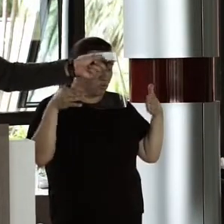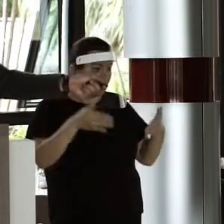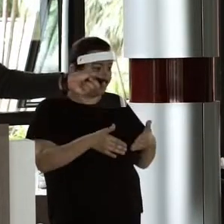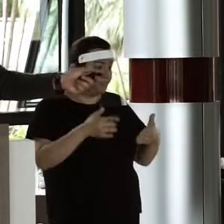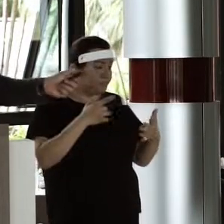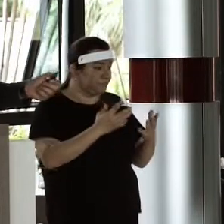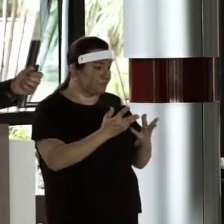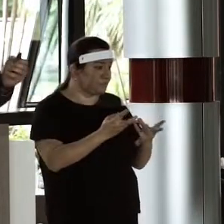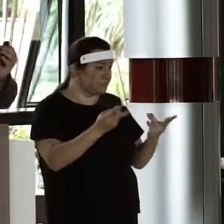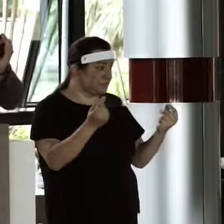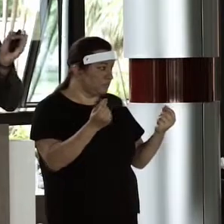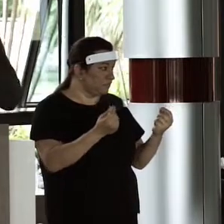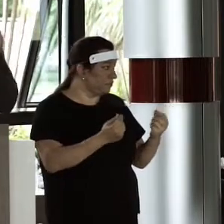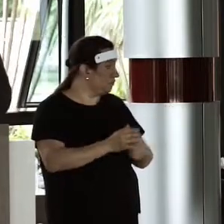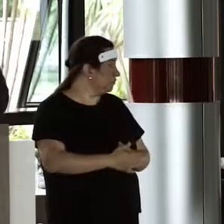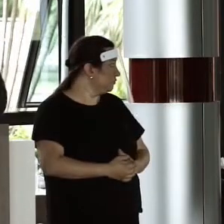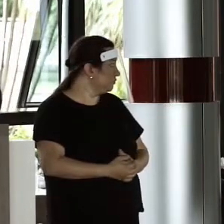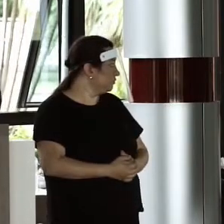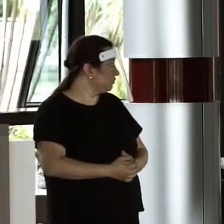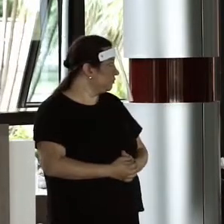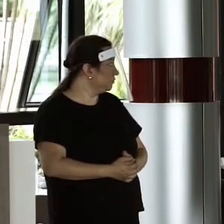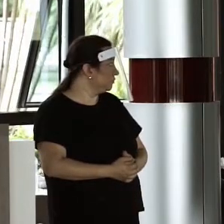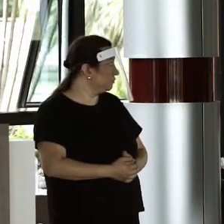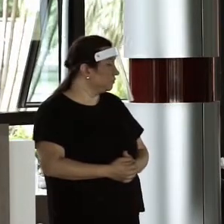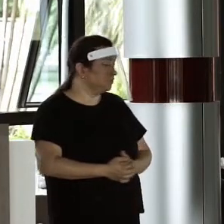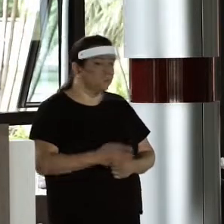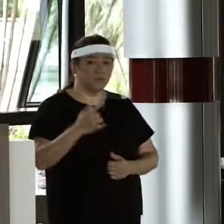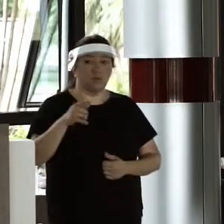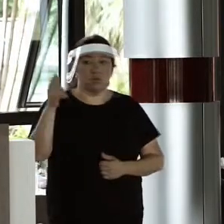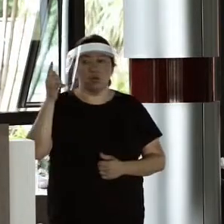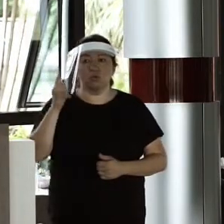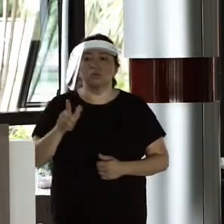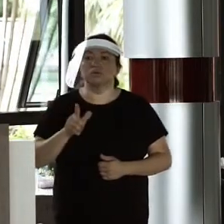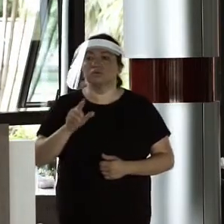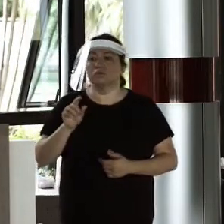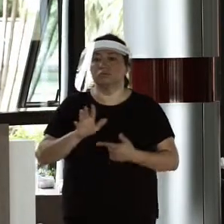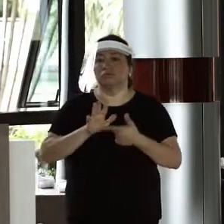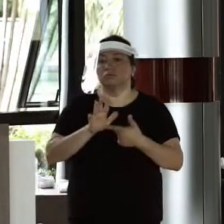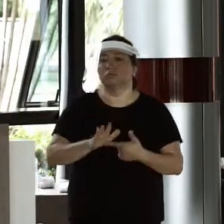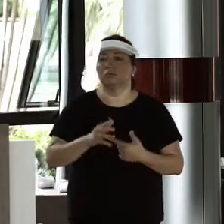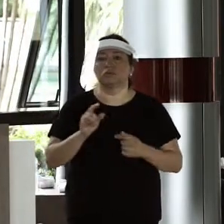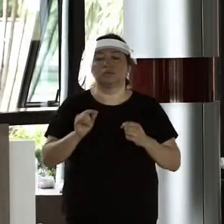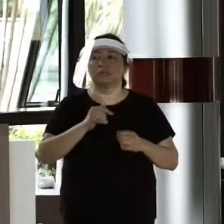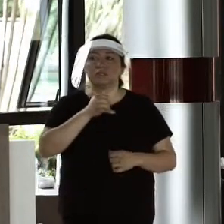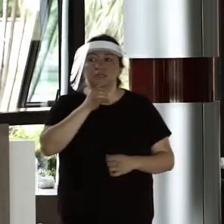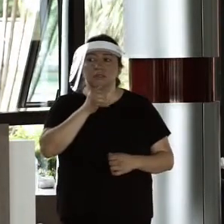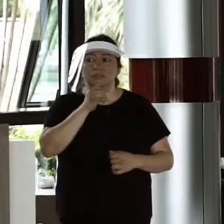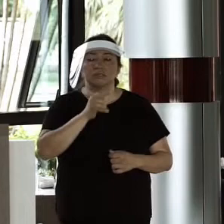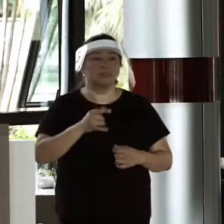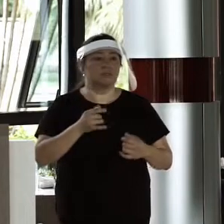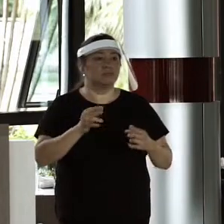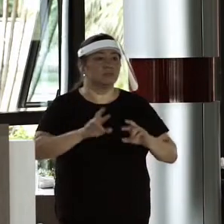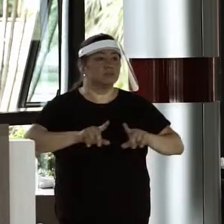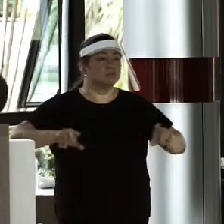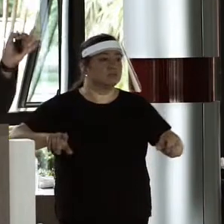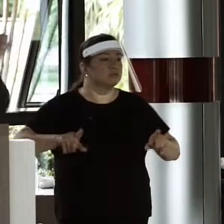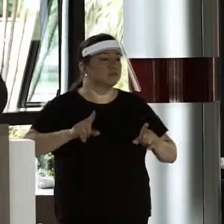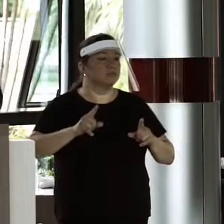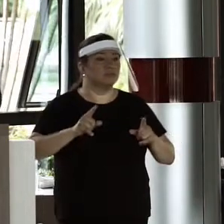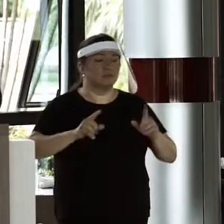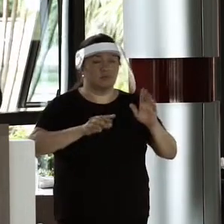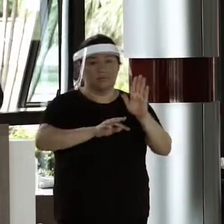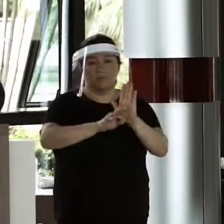no quantitativo, eu consigo, com a termografia quantitativa, por exemplo, né, ver a diferença térmica